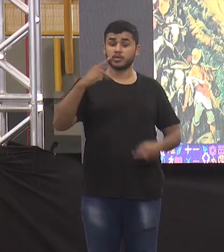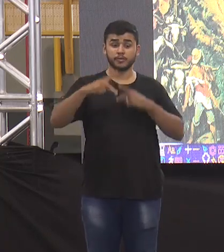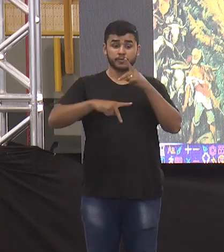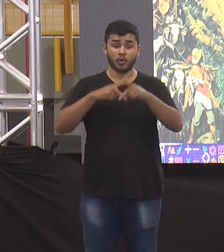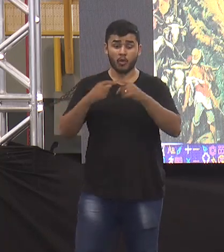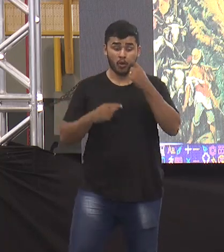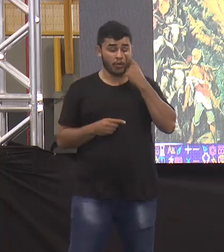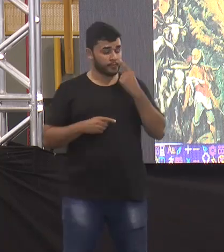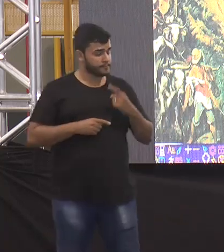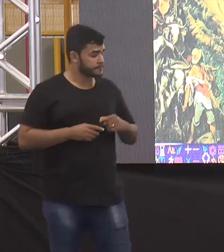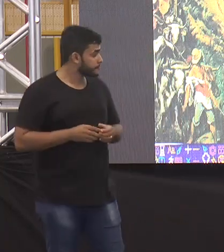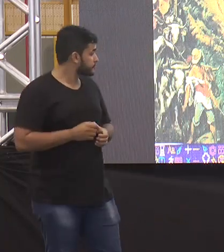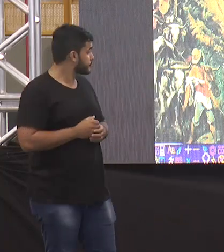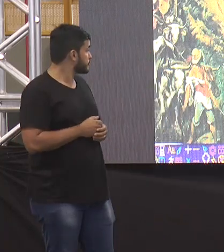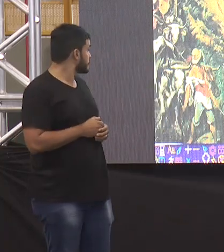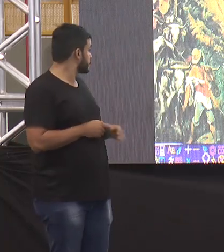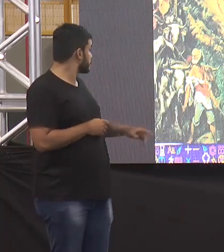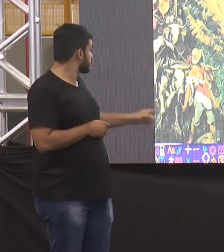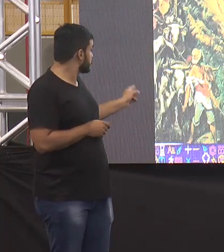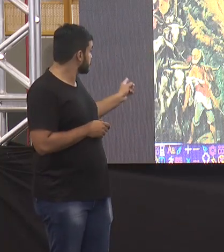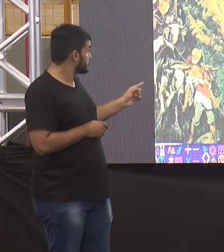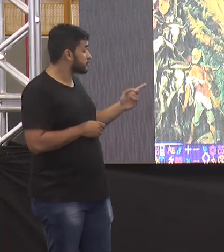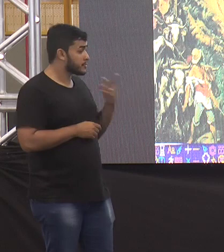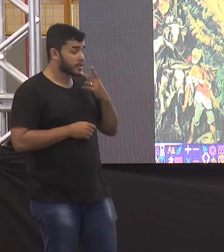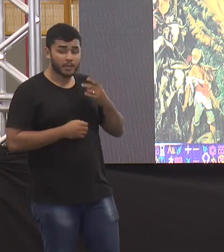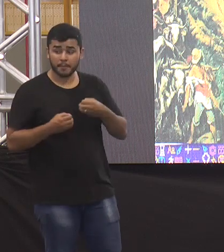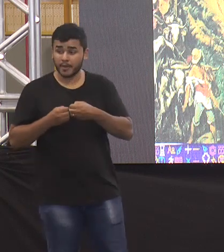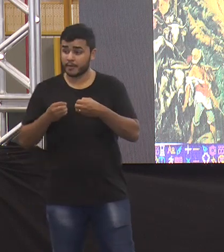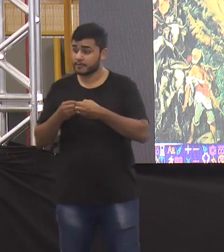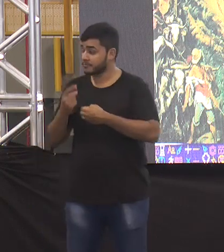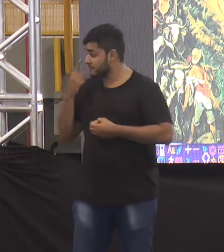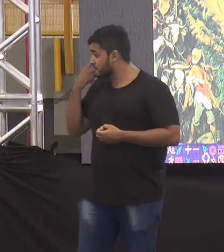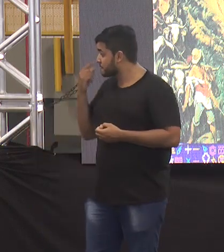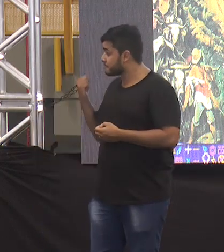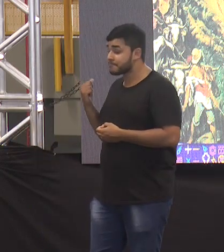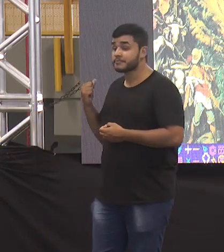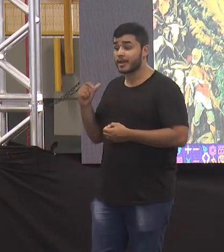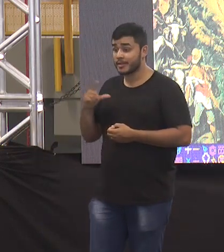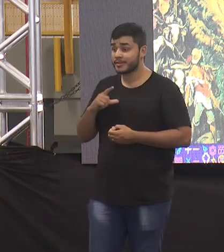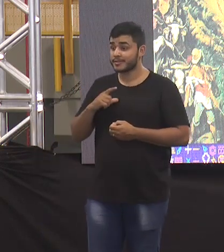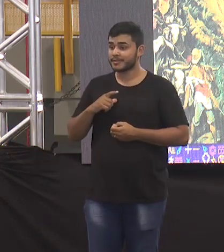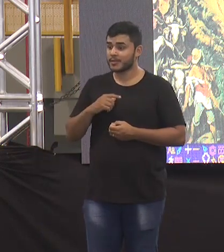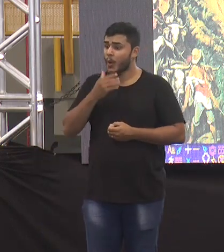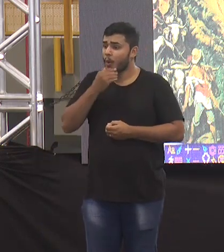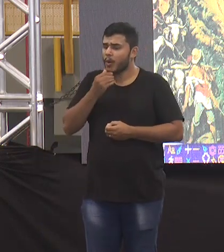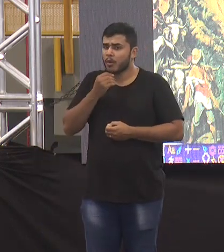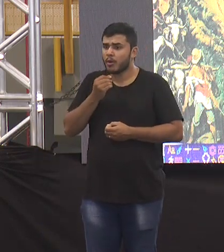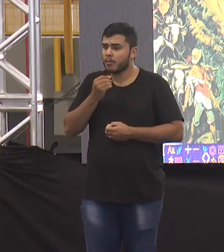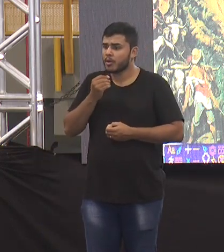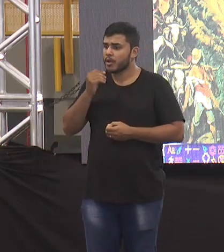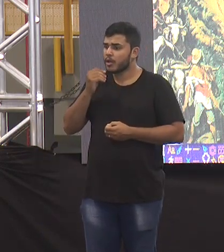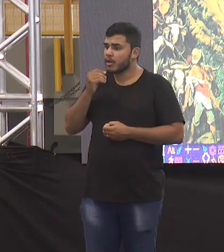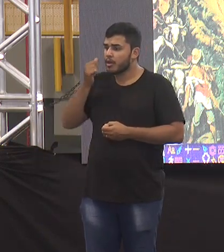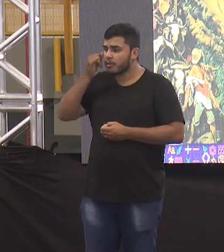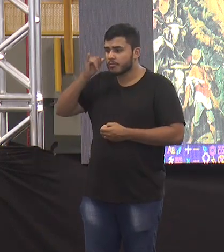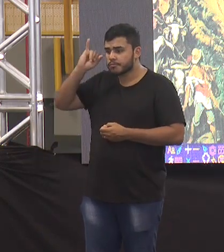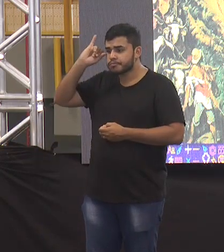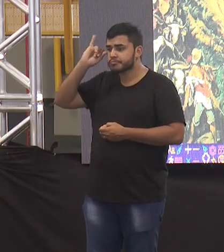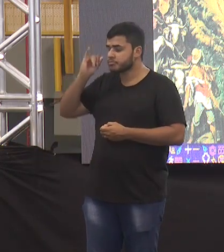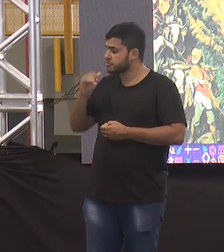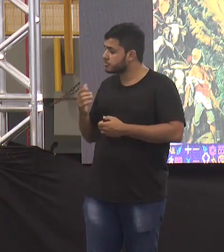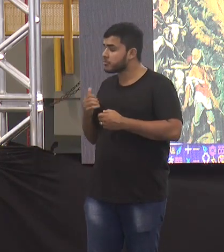à margem. Olha o carroceiro puxando o seu carro de boi, espantado com a cena